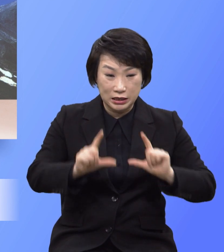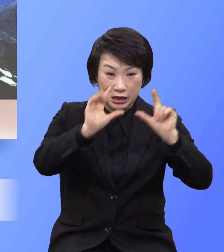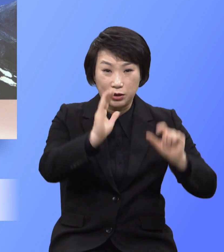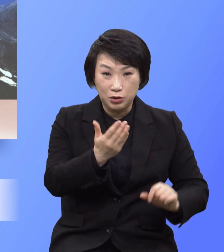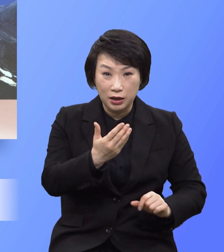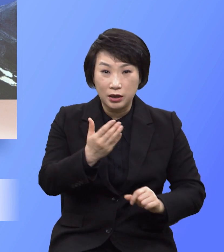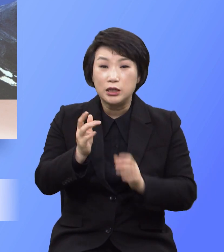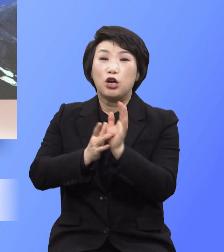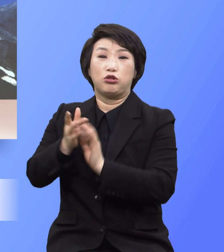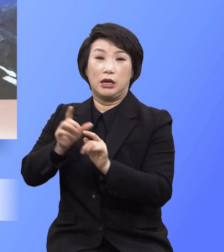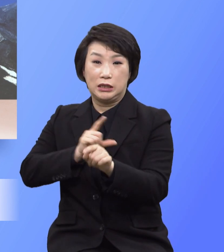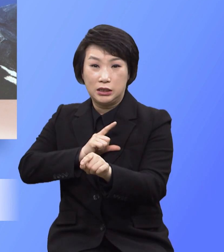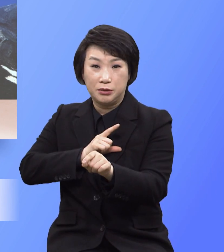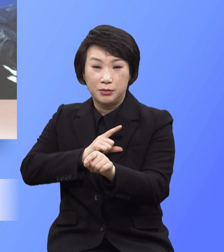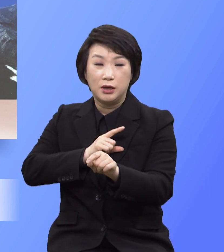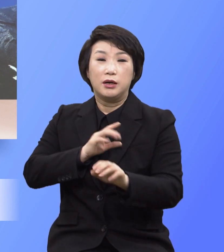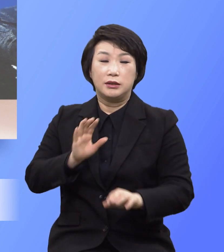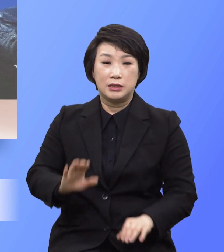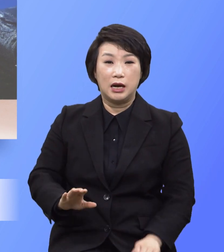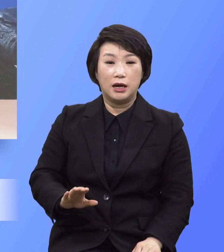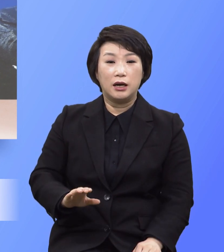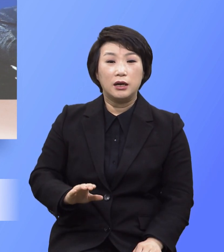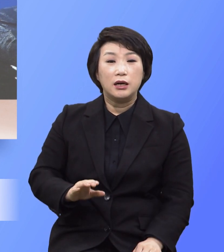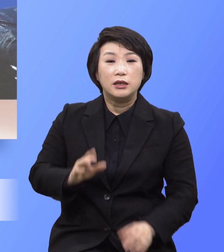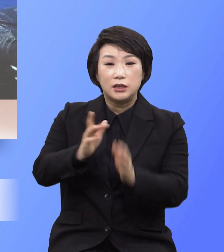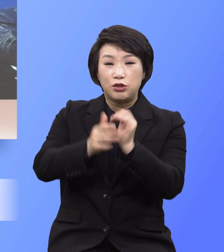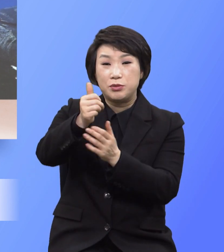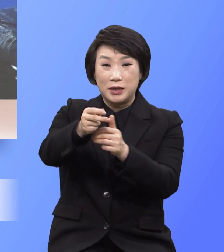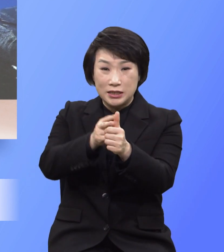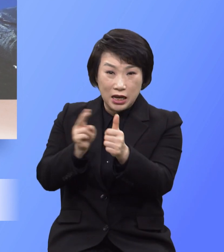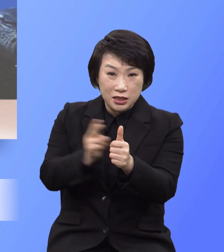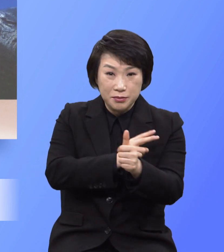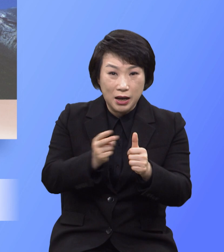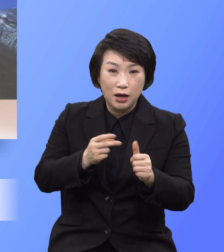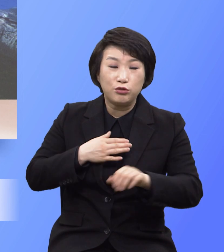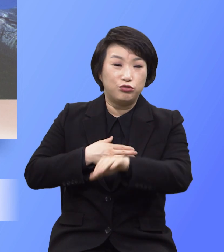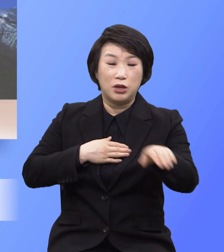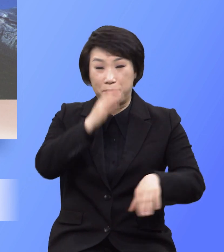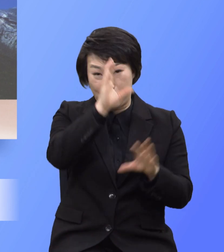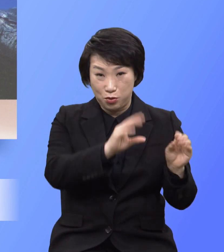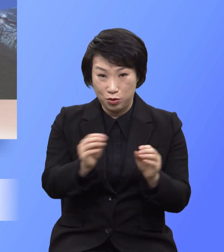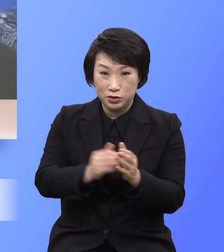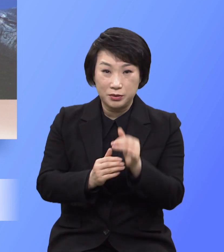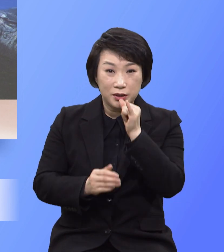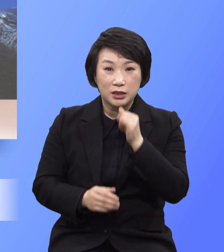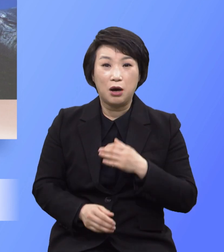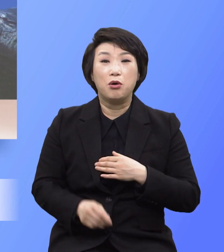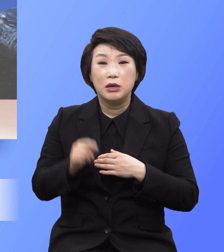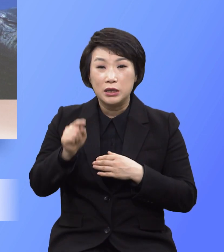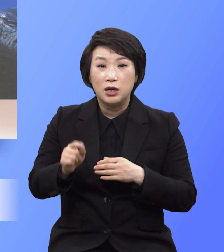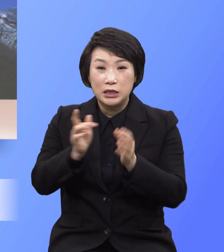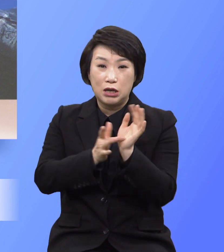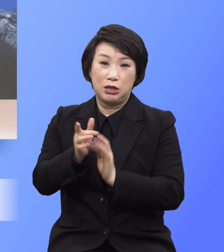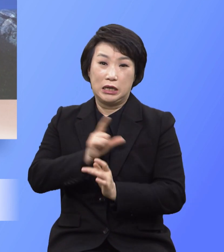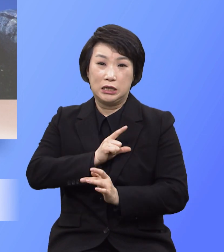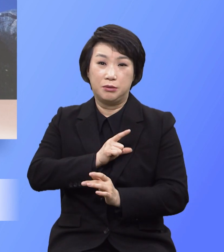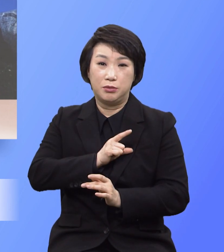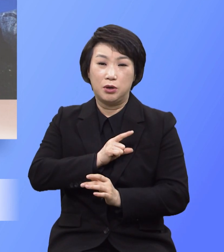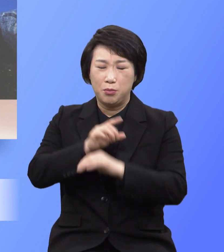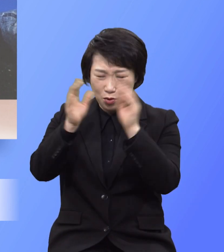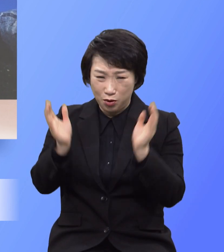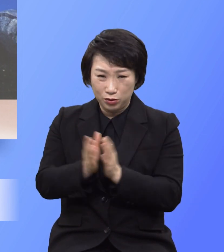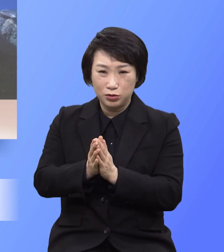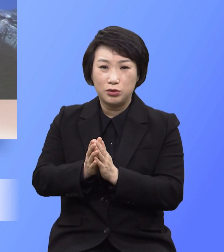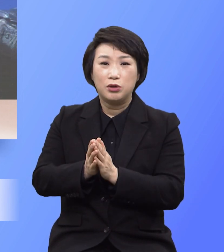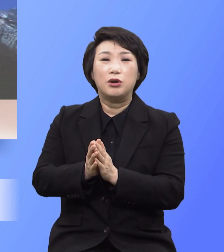누리고 예수라고는 이름입니다. 그가 채찍에 맞음으로 나음을 입었도다. 예수라고는